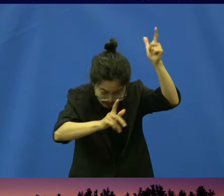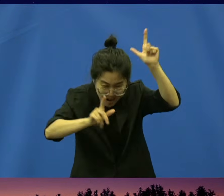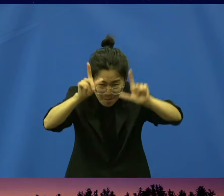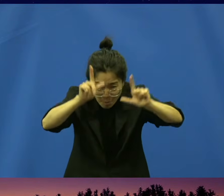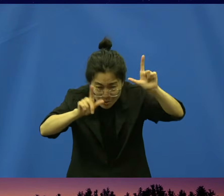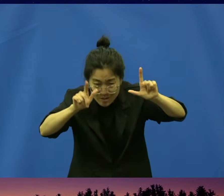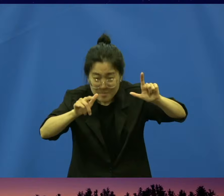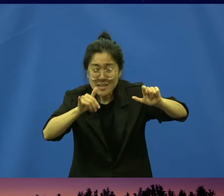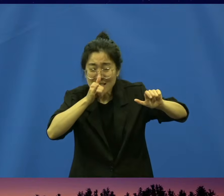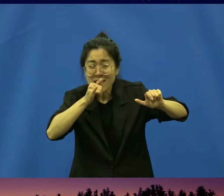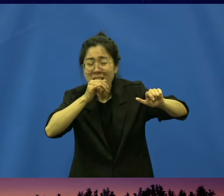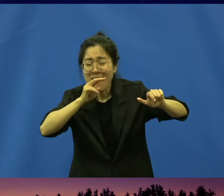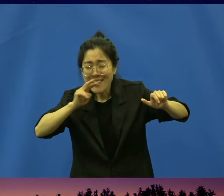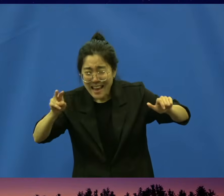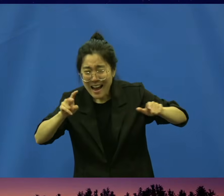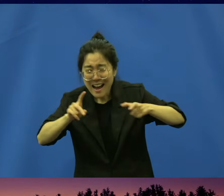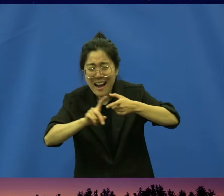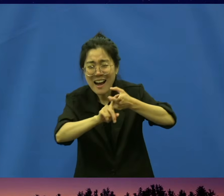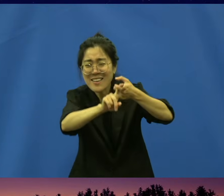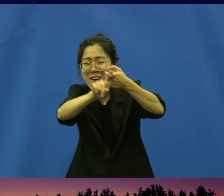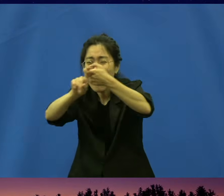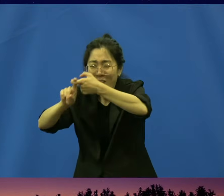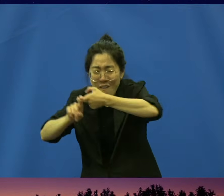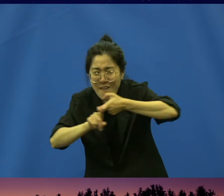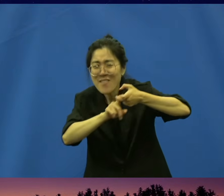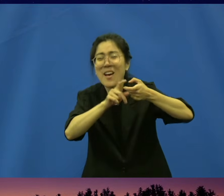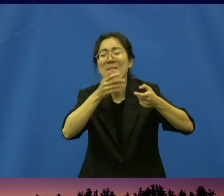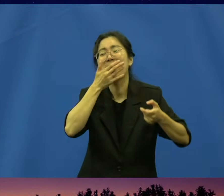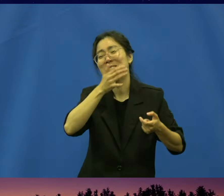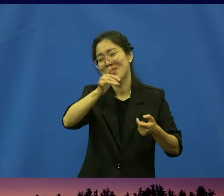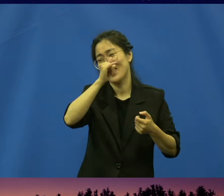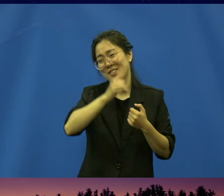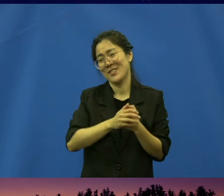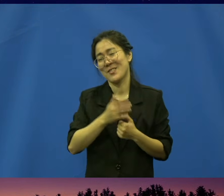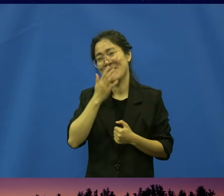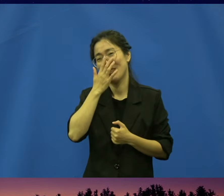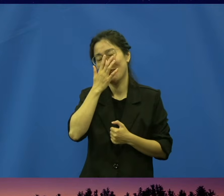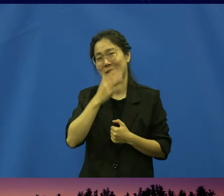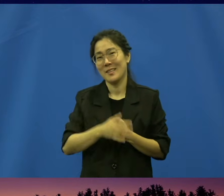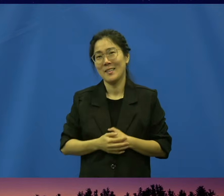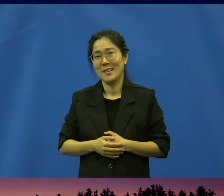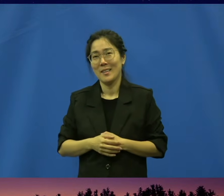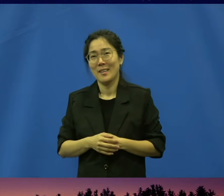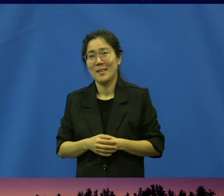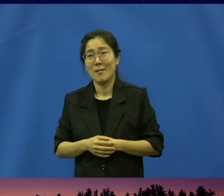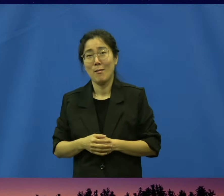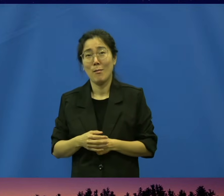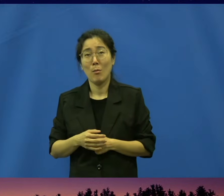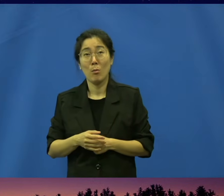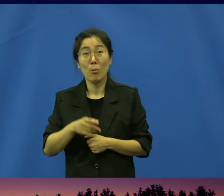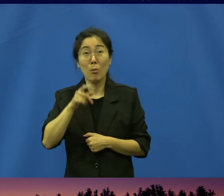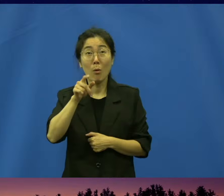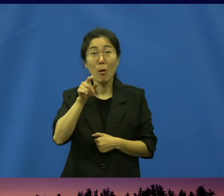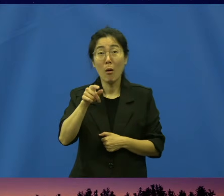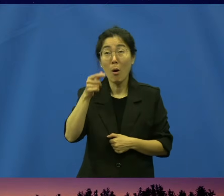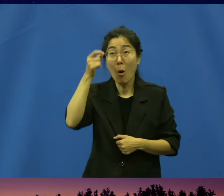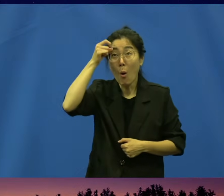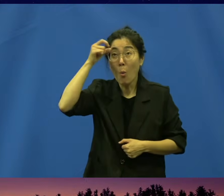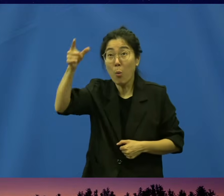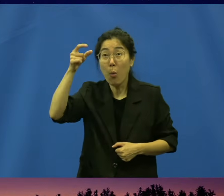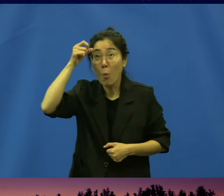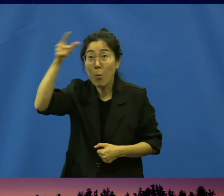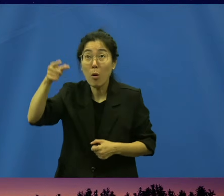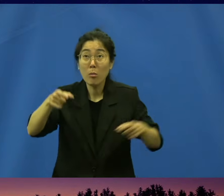우리는 그 더 못해 보이는 성도 안에 이분이 그럼에도 불구하고 얼마나 예수님을 사랑하는지,